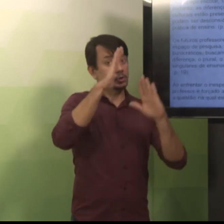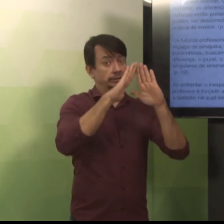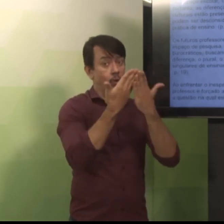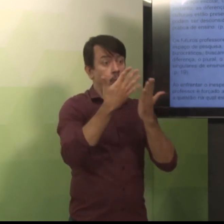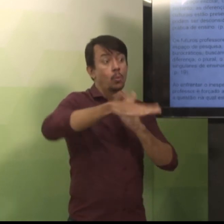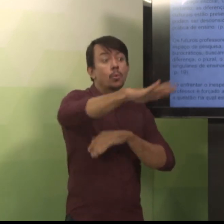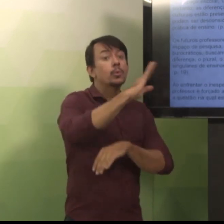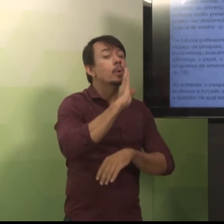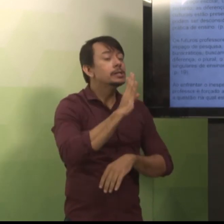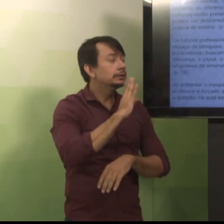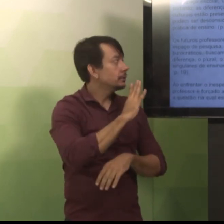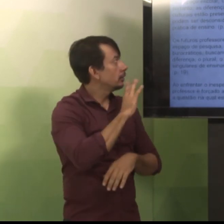conheça essa escola.